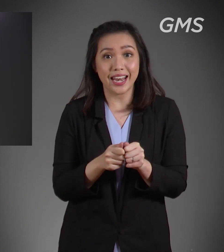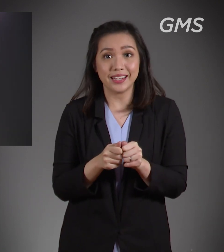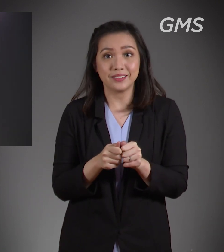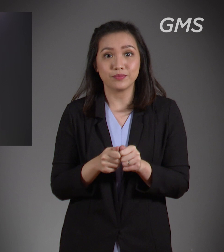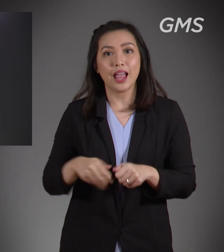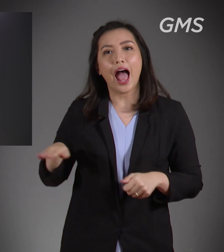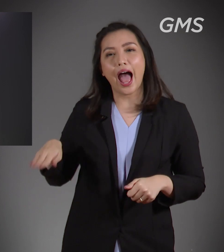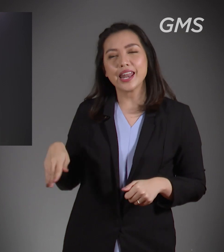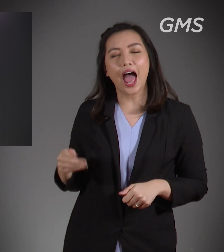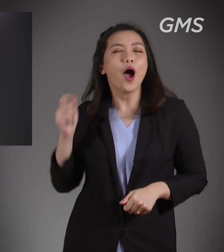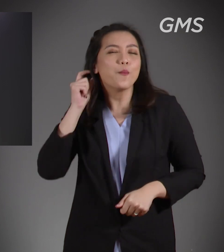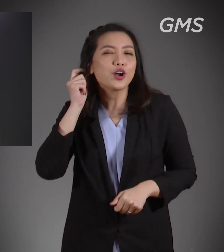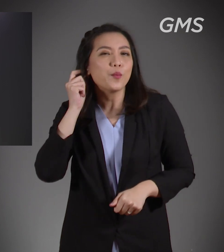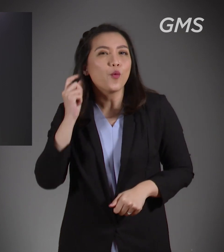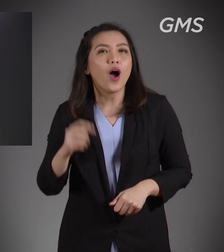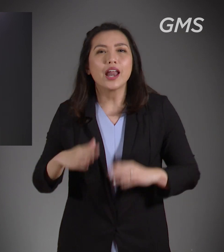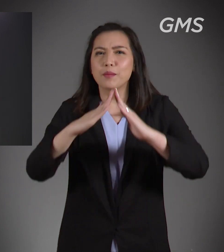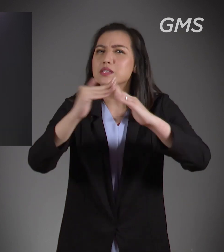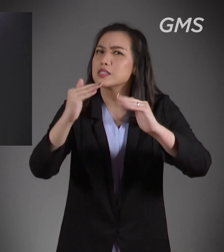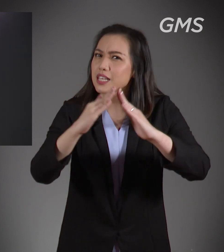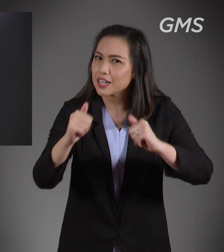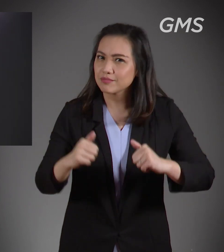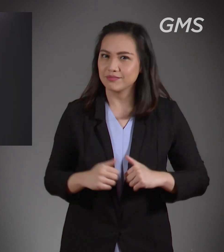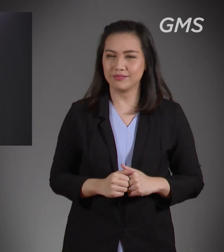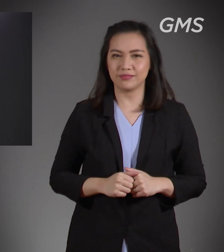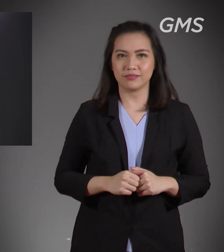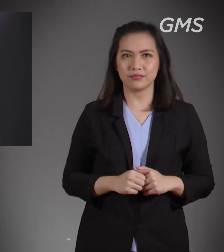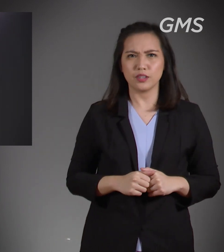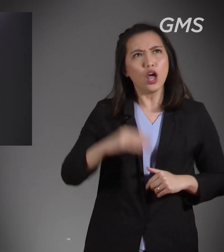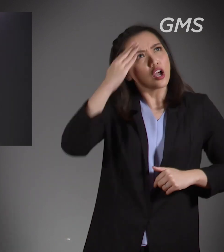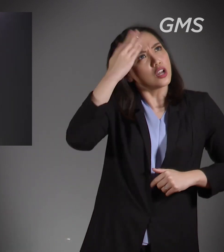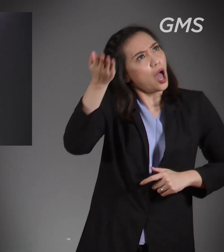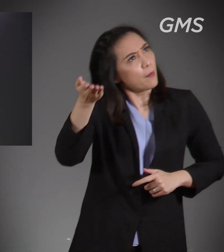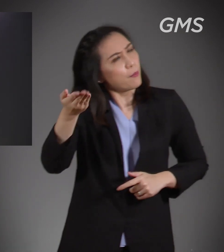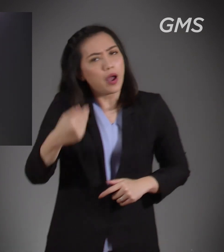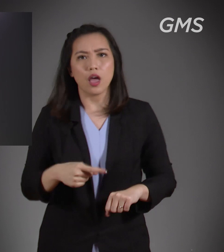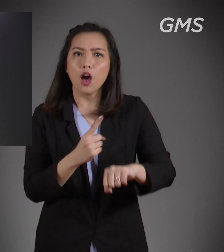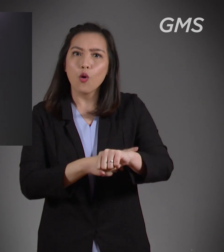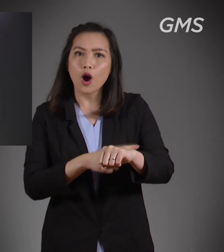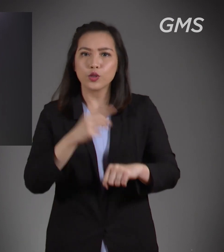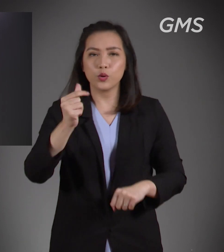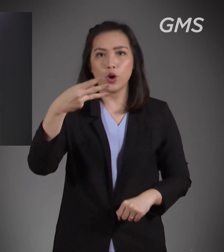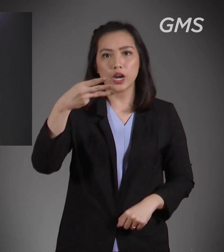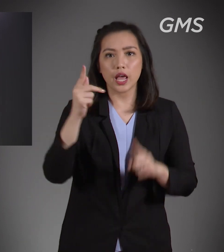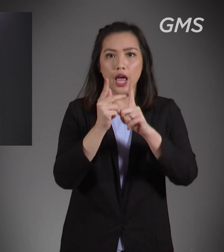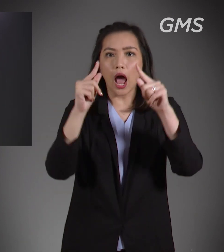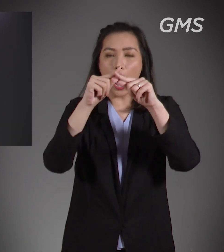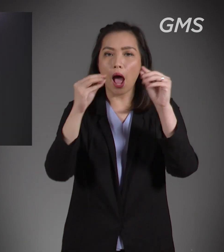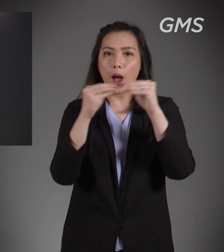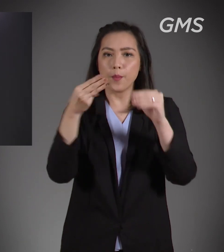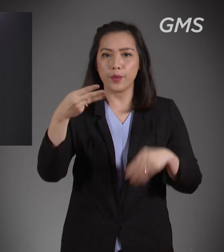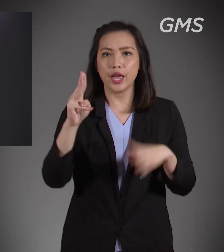tetangganya, dengan Mesir itu sangat-sangat ramah. Kok bisa ya? Apa yang ramah tiba-tiba jadi